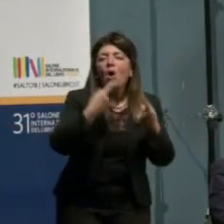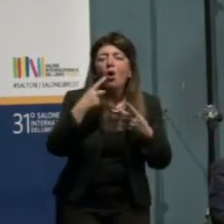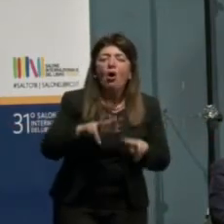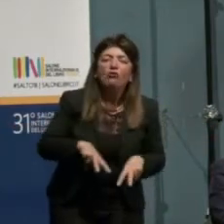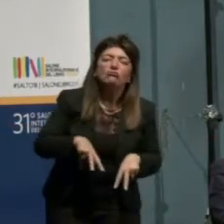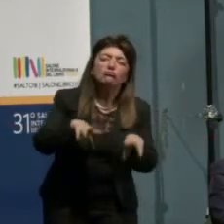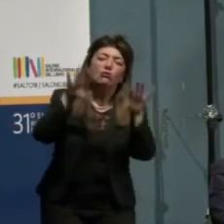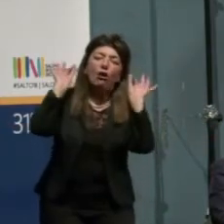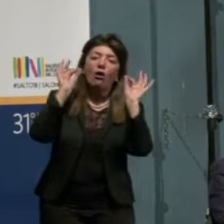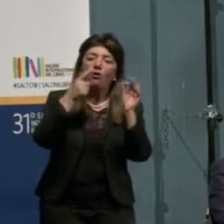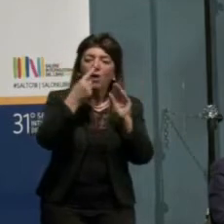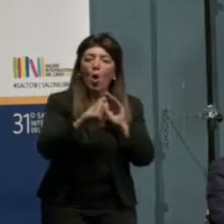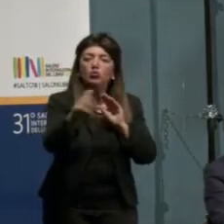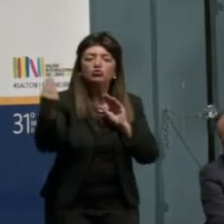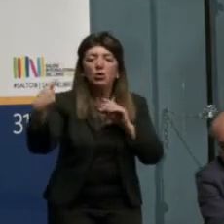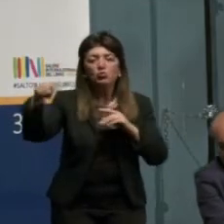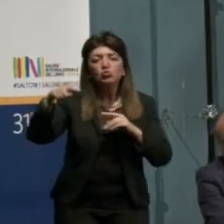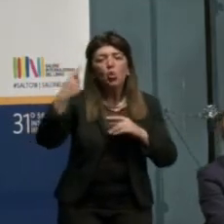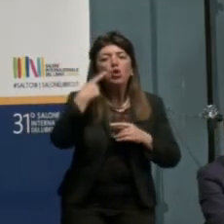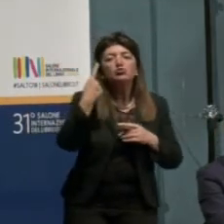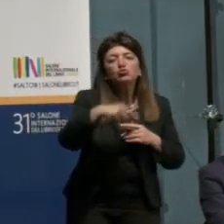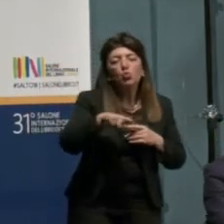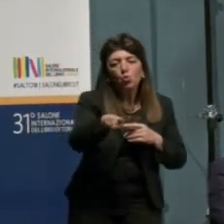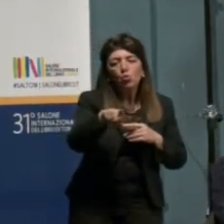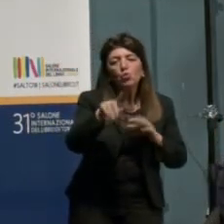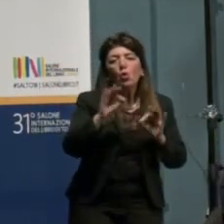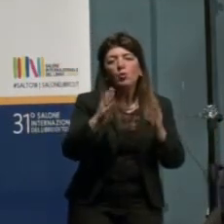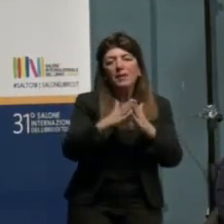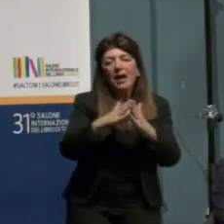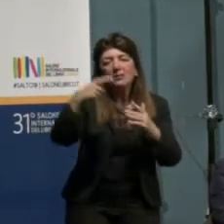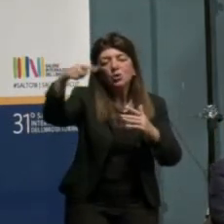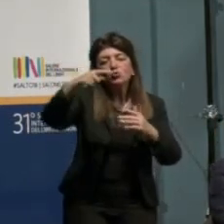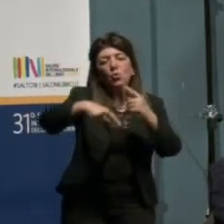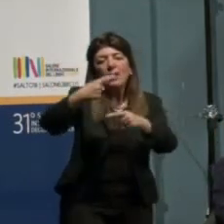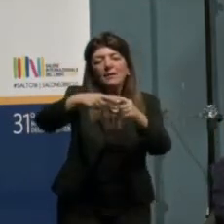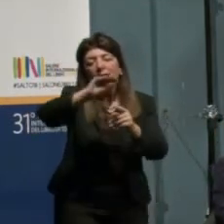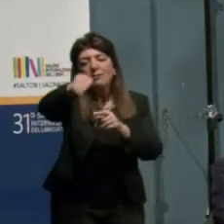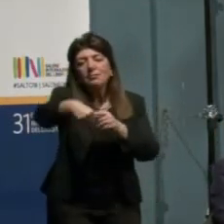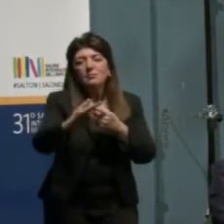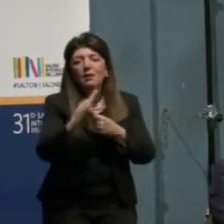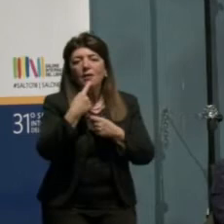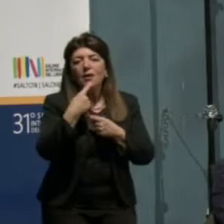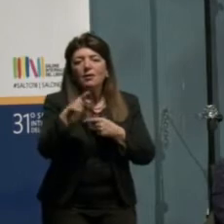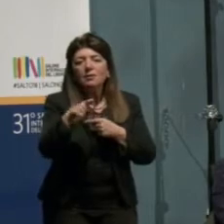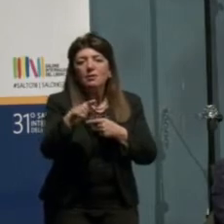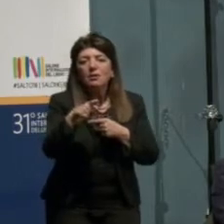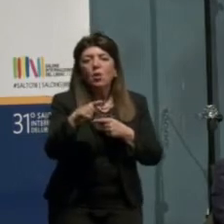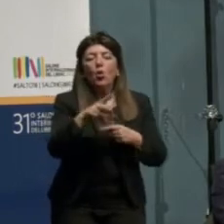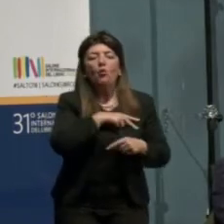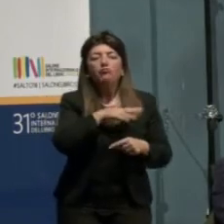effetti personali di giulio a casa del parente di uno di questi e chi ci rimette dentro e un ufficiale della national security